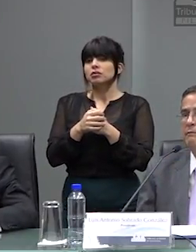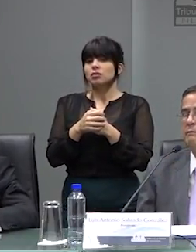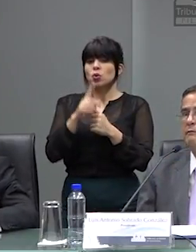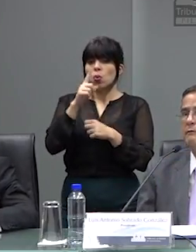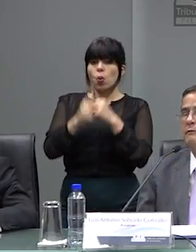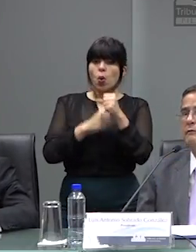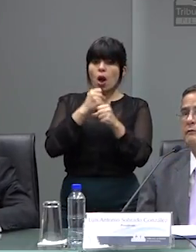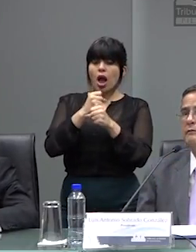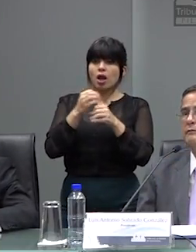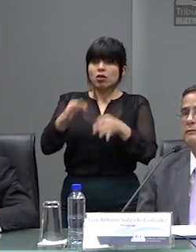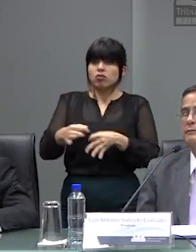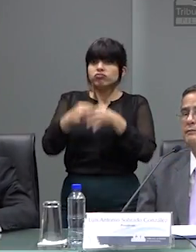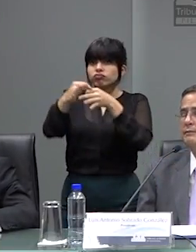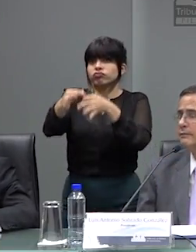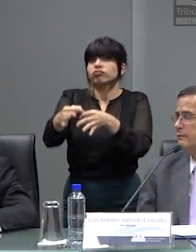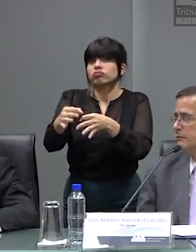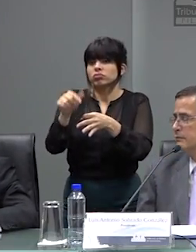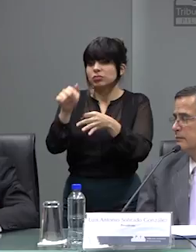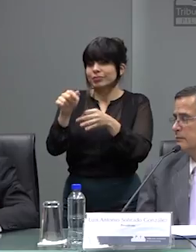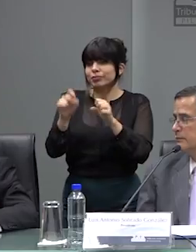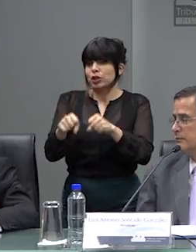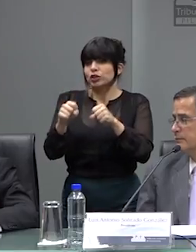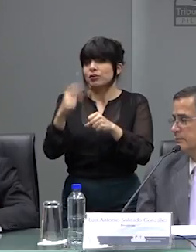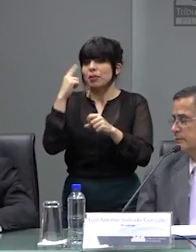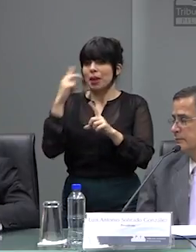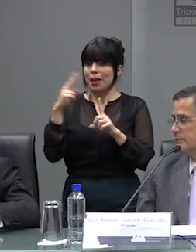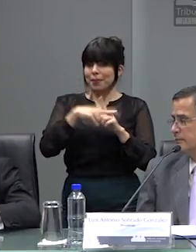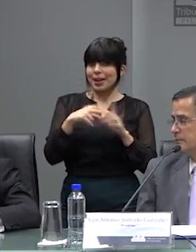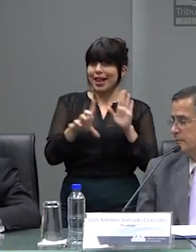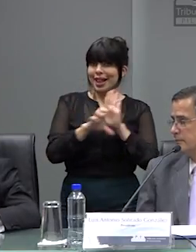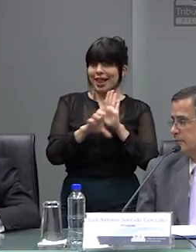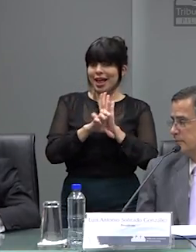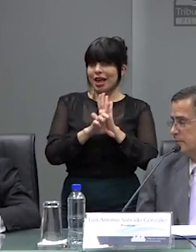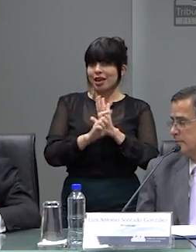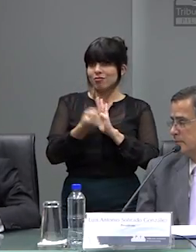retrasemos un año más la posibilidad de entrar en vigencia de la ley